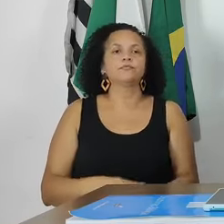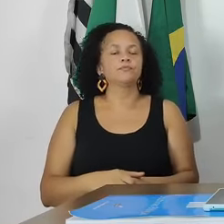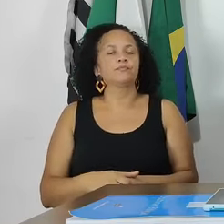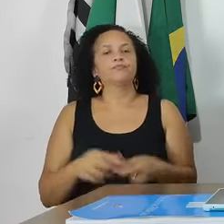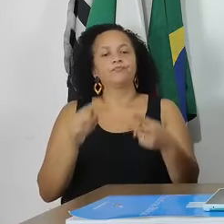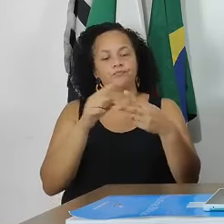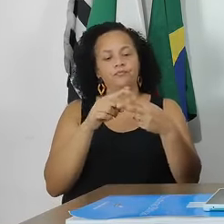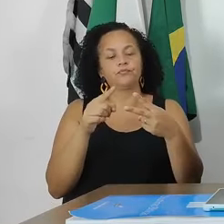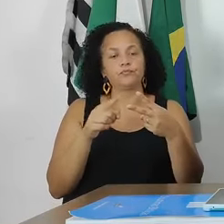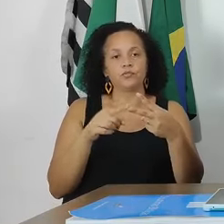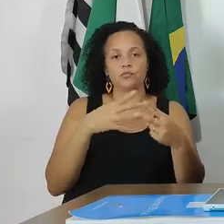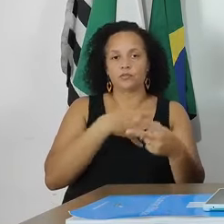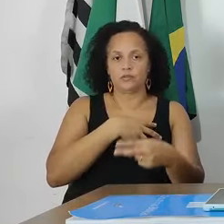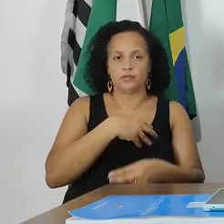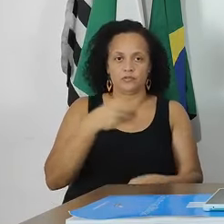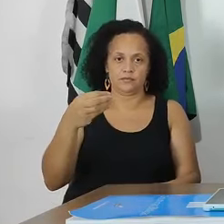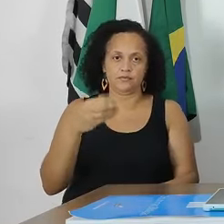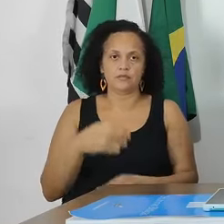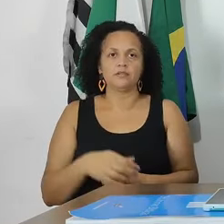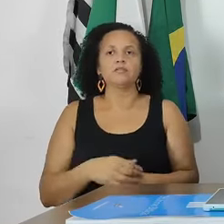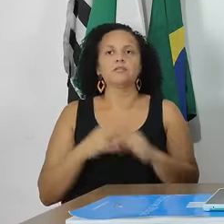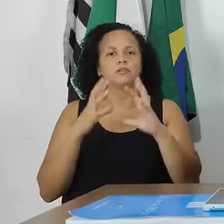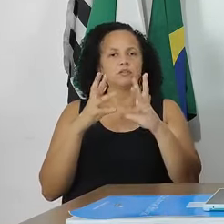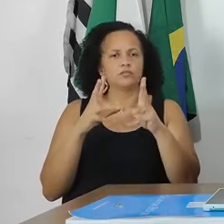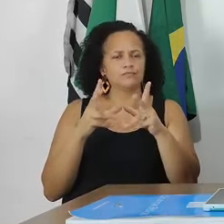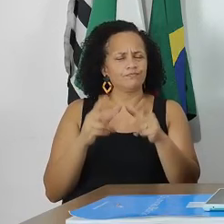filhos Malom e Quilion,